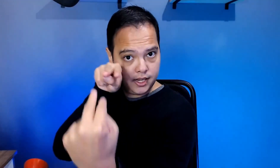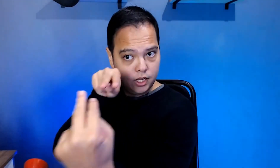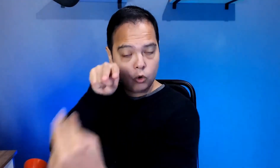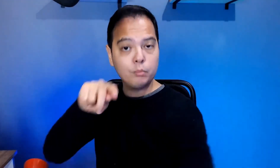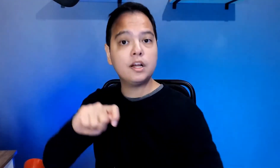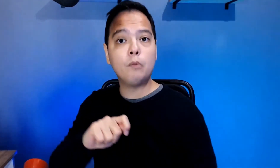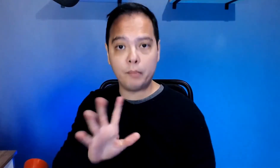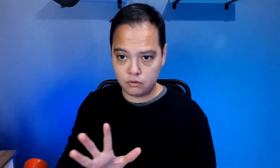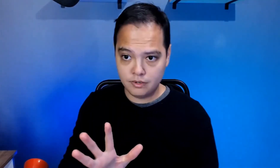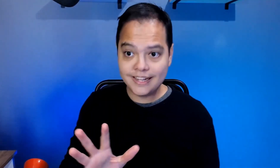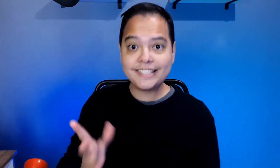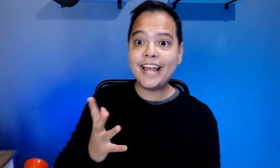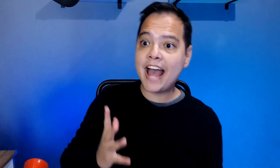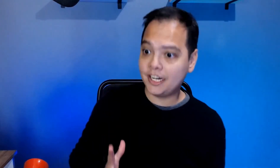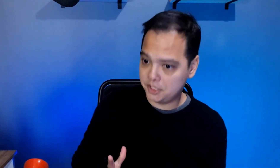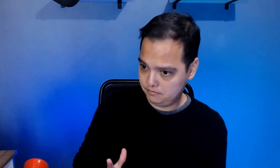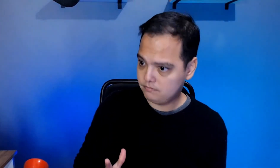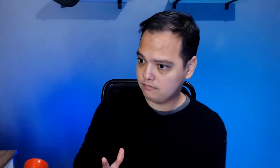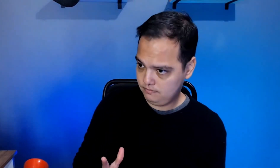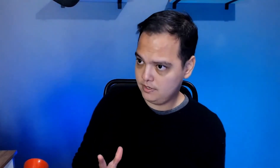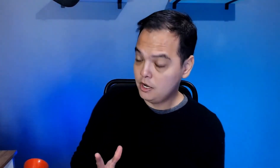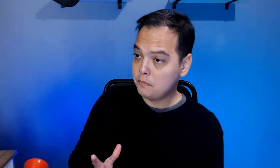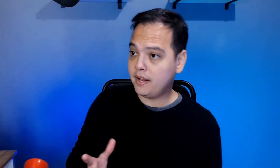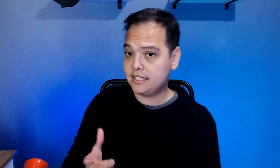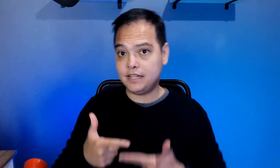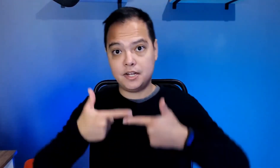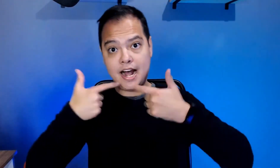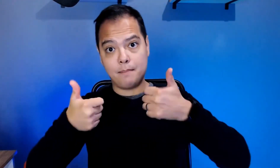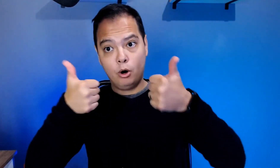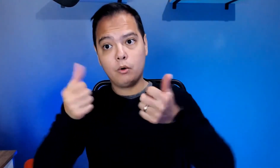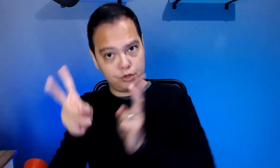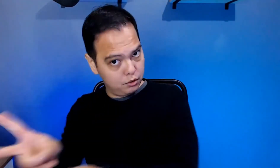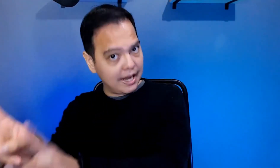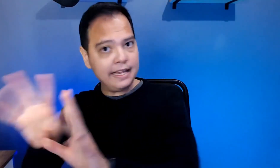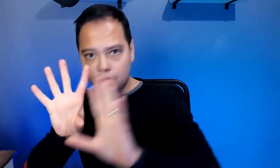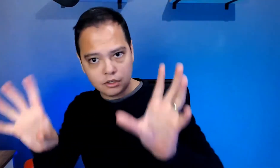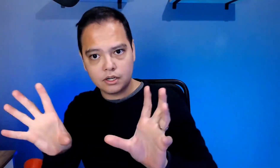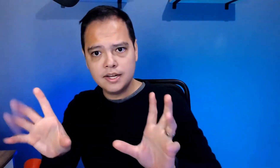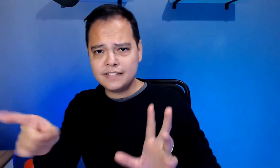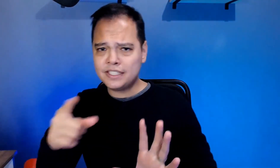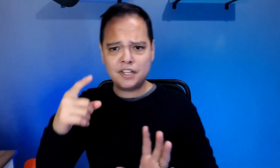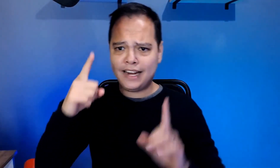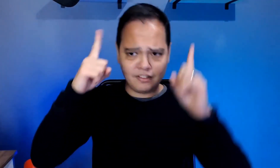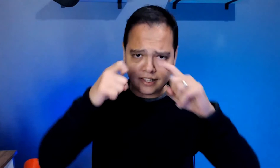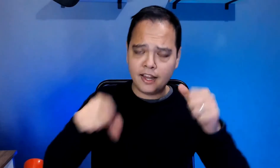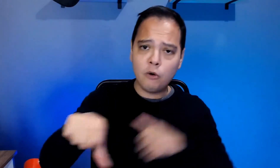como termômetro. Você reage. Porque se você fizer uma cara boa, eu continuo na linha que eu tô. Se você fizer uma cara que você não está entendendo, eu mudo. Agora, se você